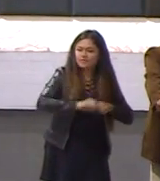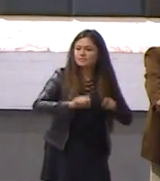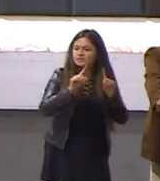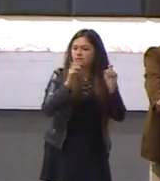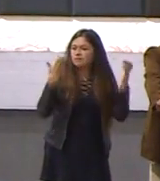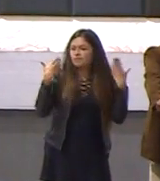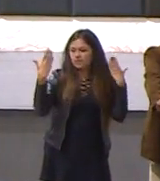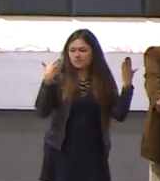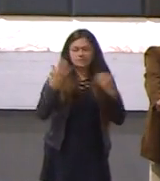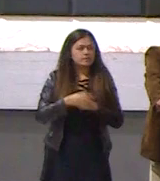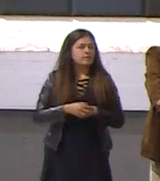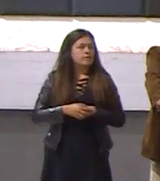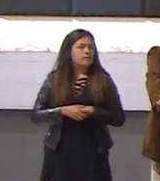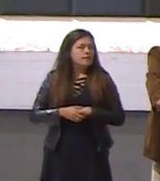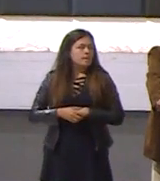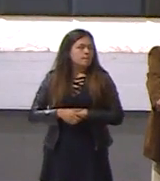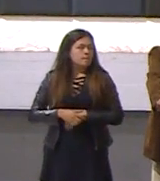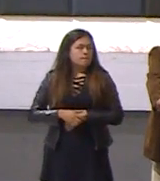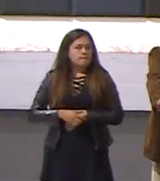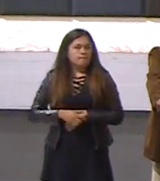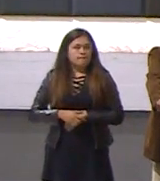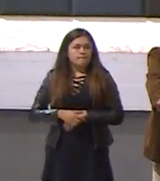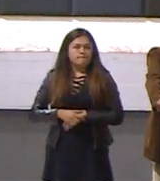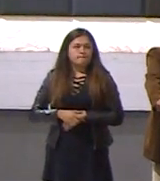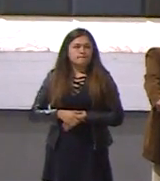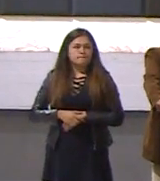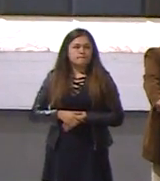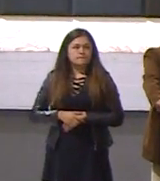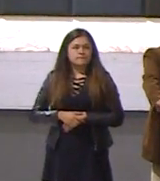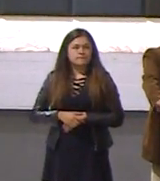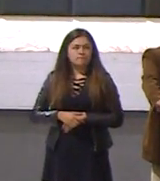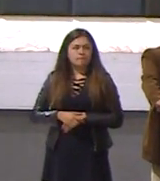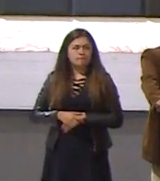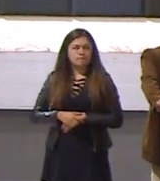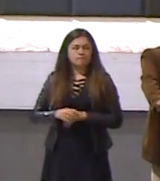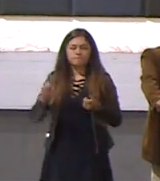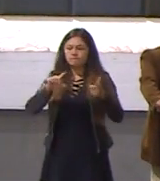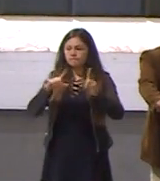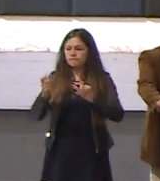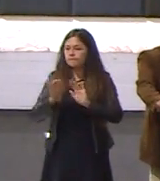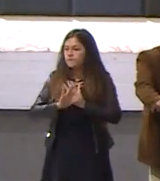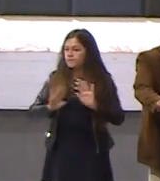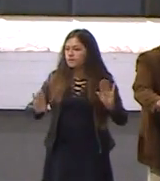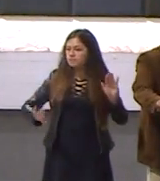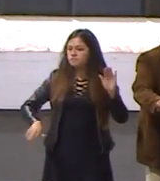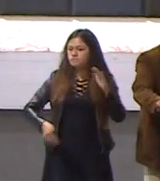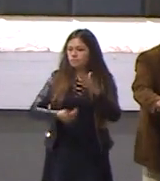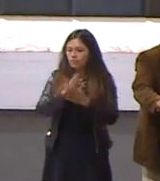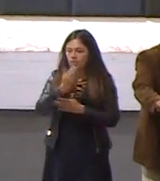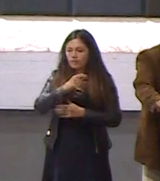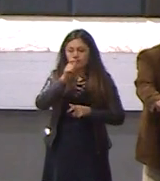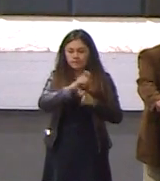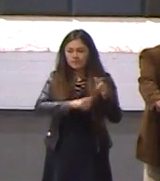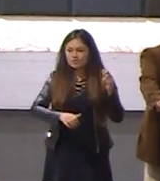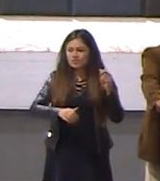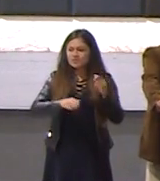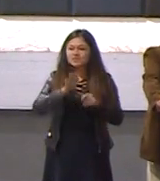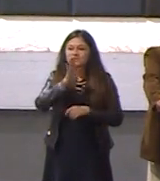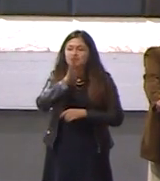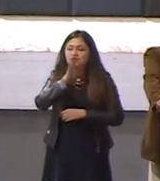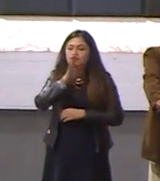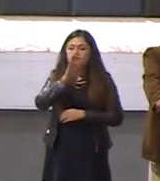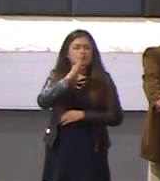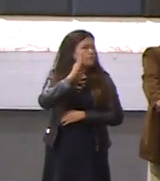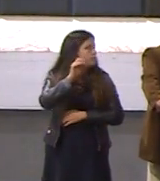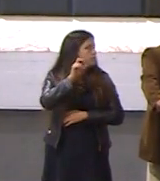física entonces pues sin más preámbulos voy a pasar a darle la palabra a la profesora